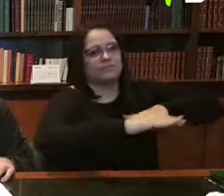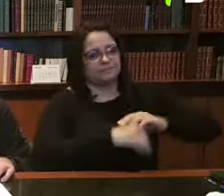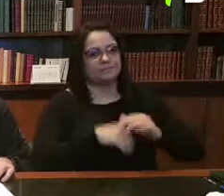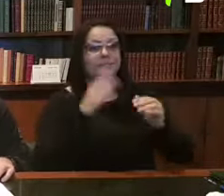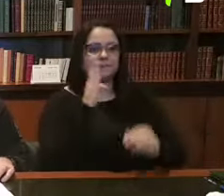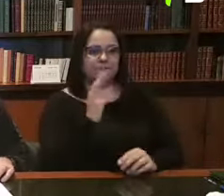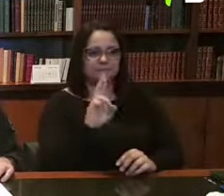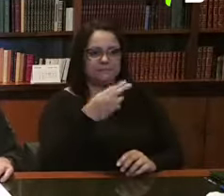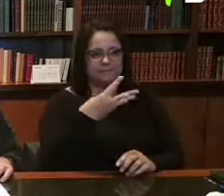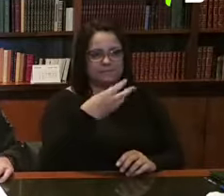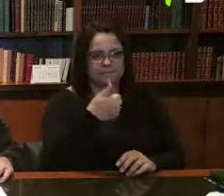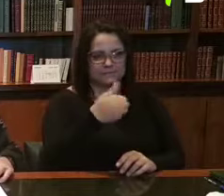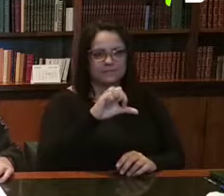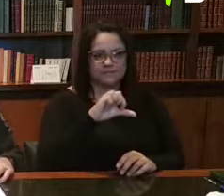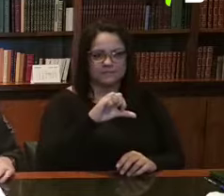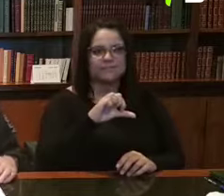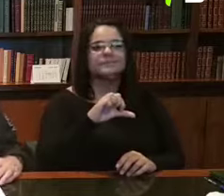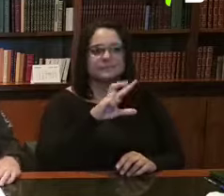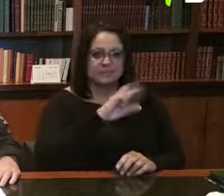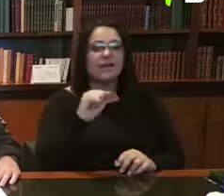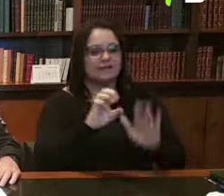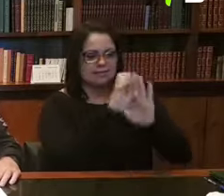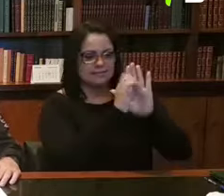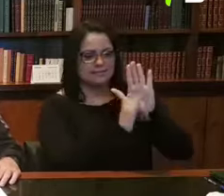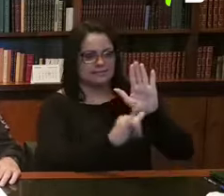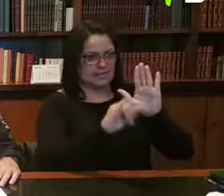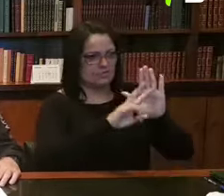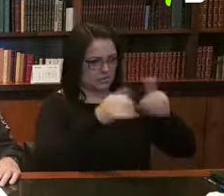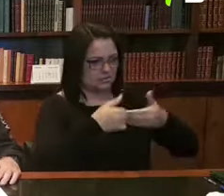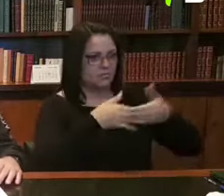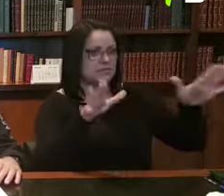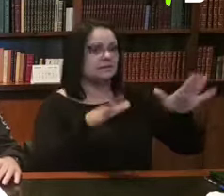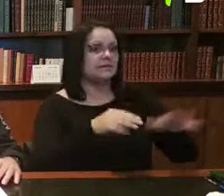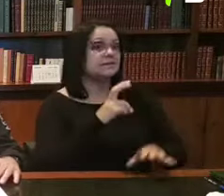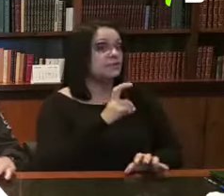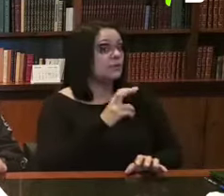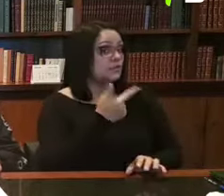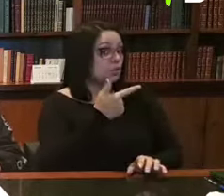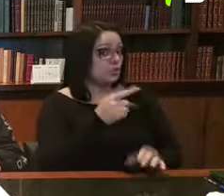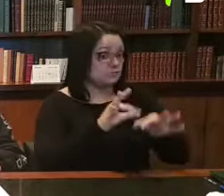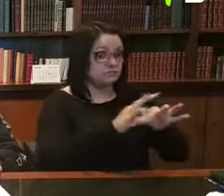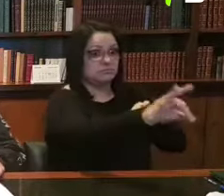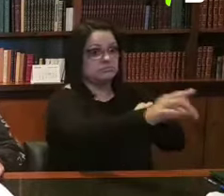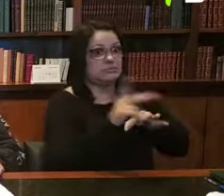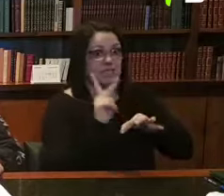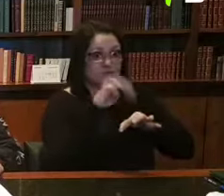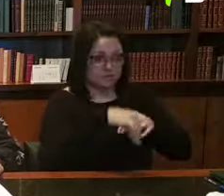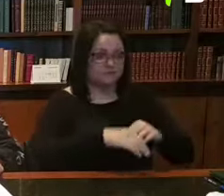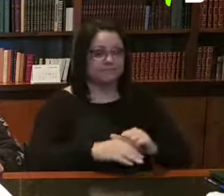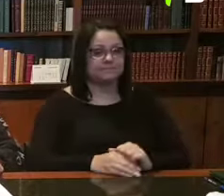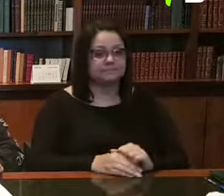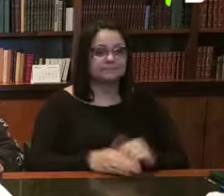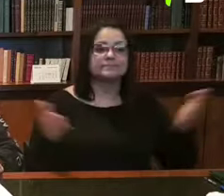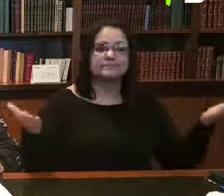19 e já foi lançado edital e brevemente começa então os primeiros 52 km hoje